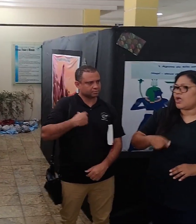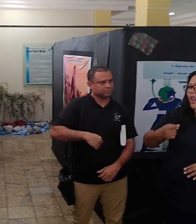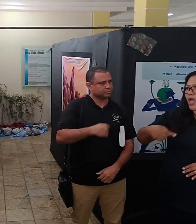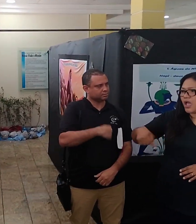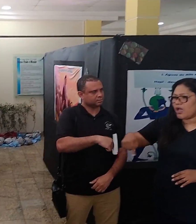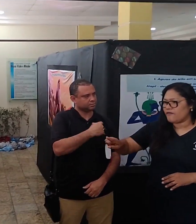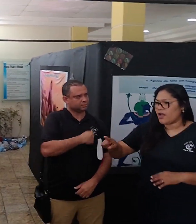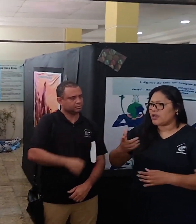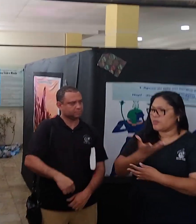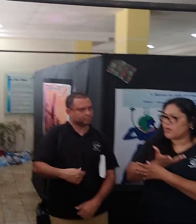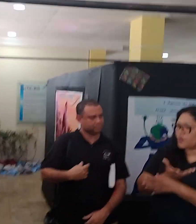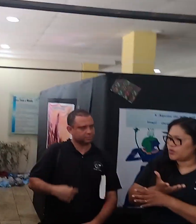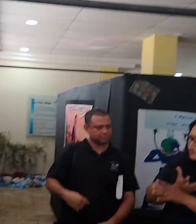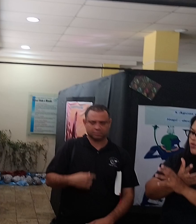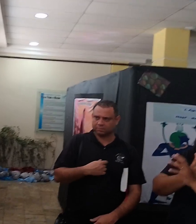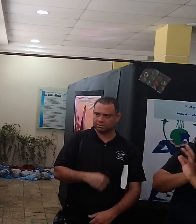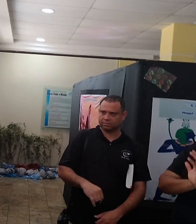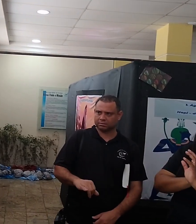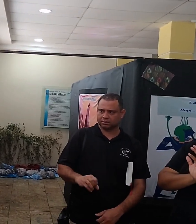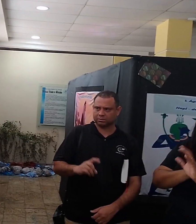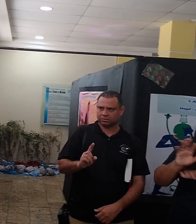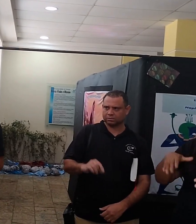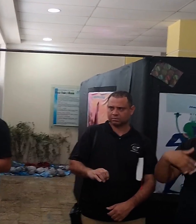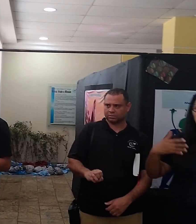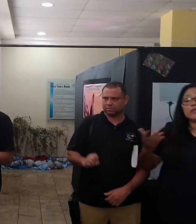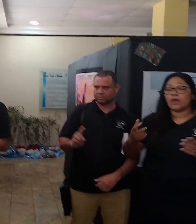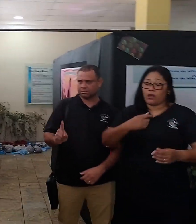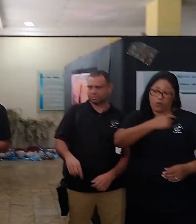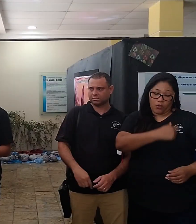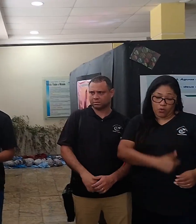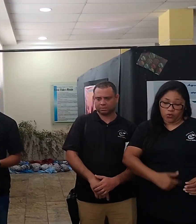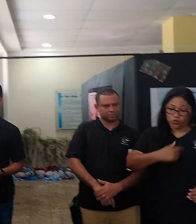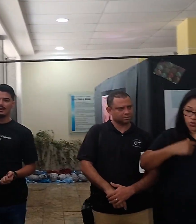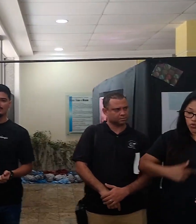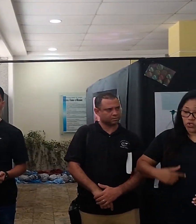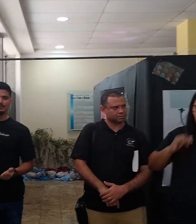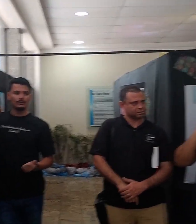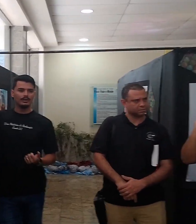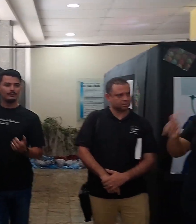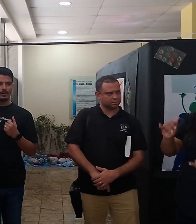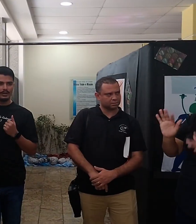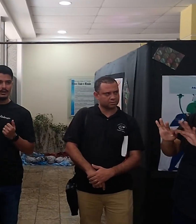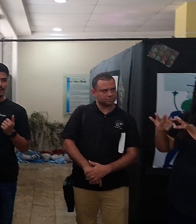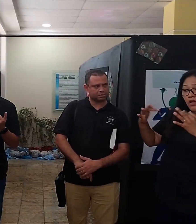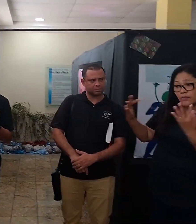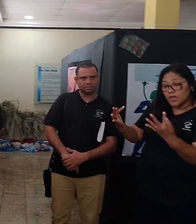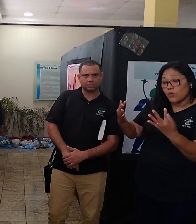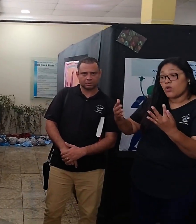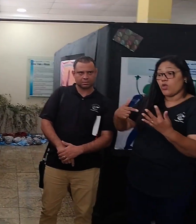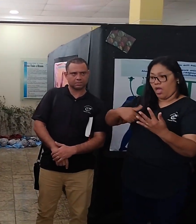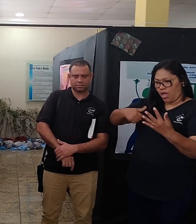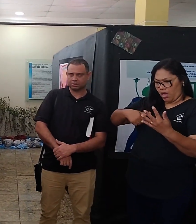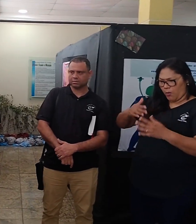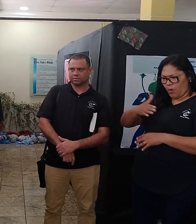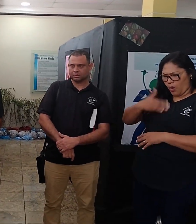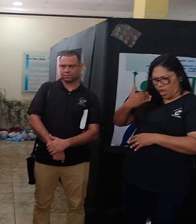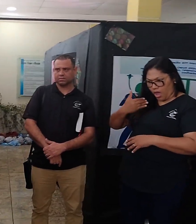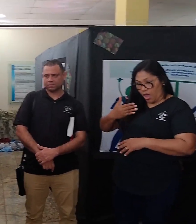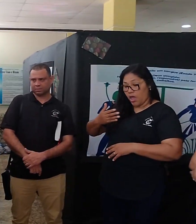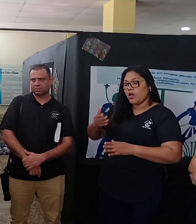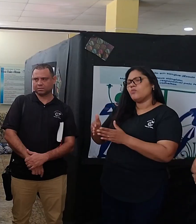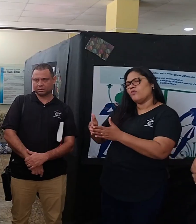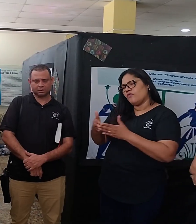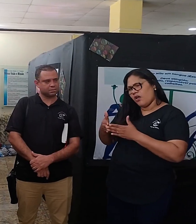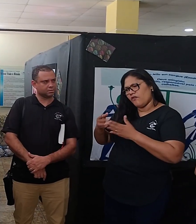os meus ossos daqui. Então José fala para os seus familiares quando ele morrer, para levar os ossos dele